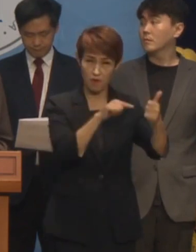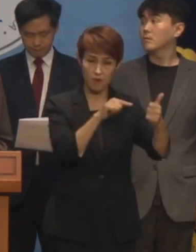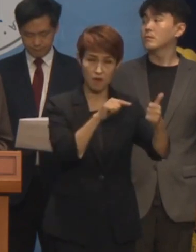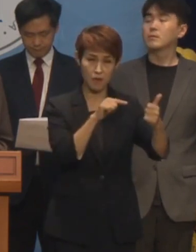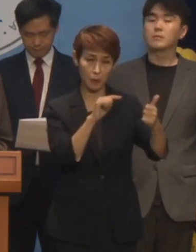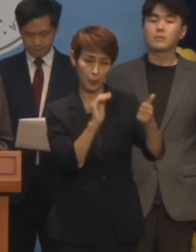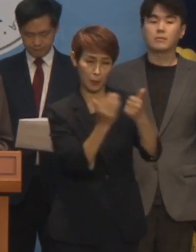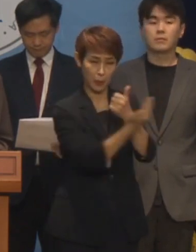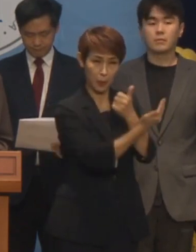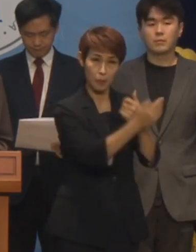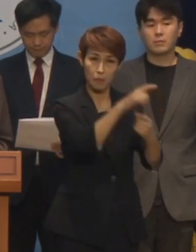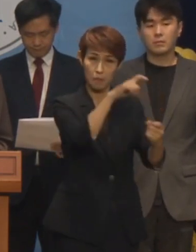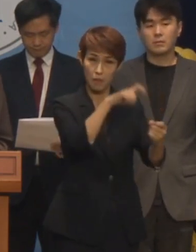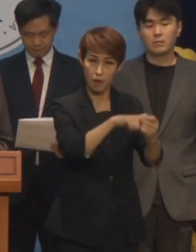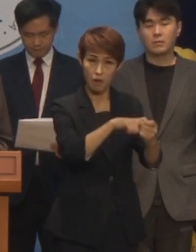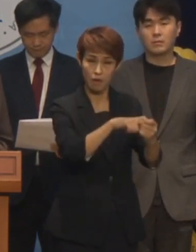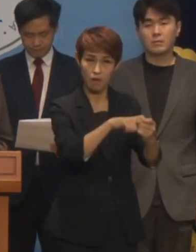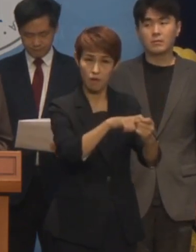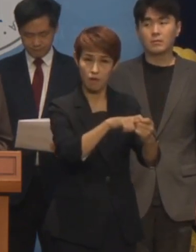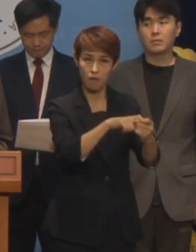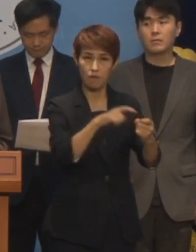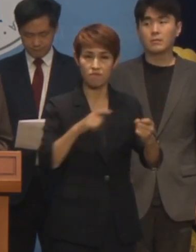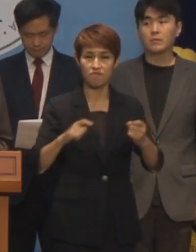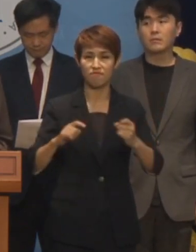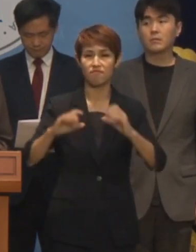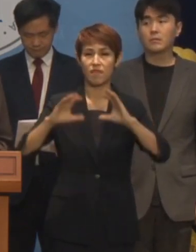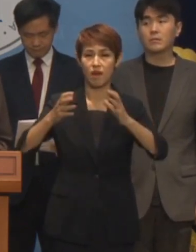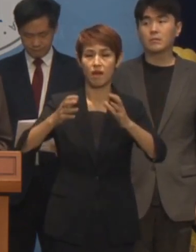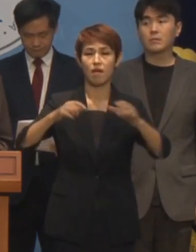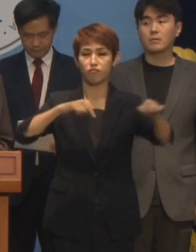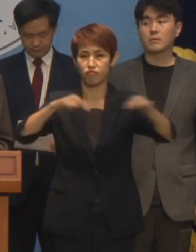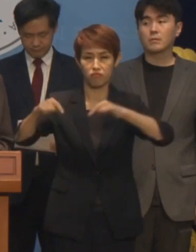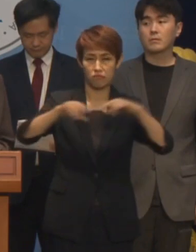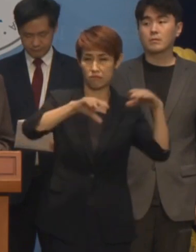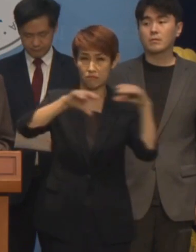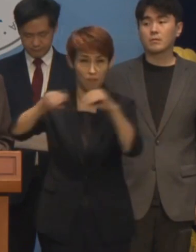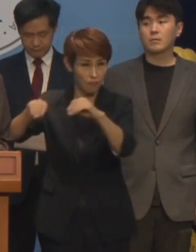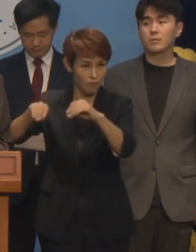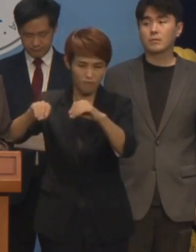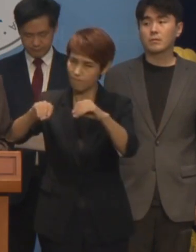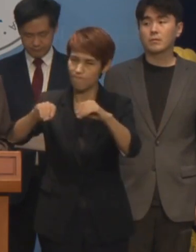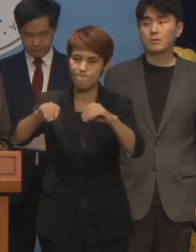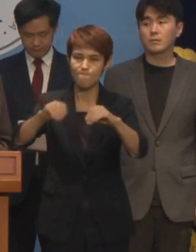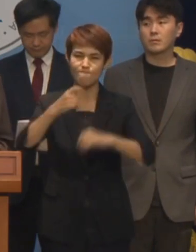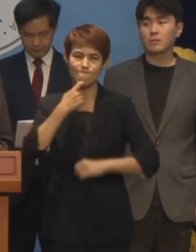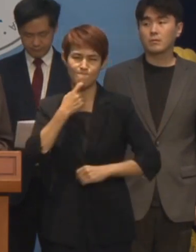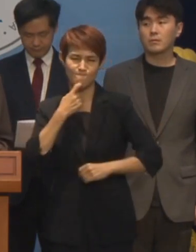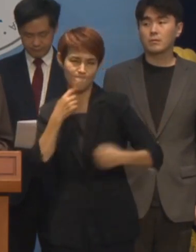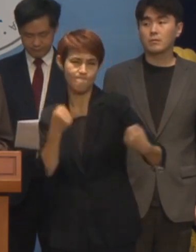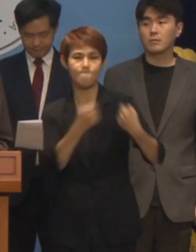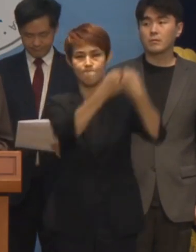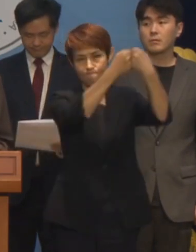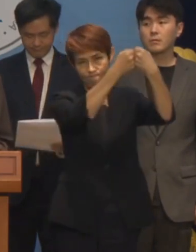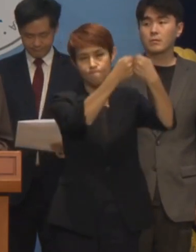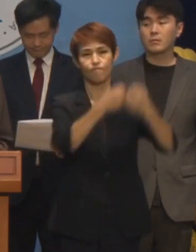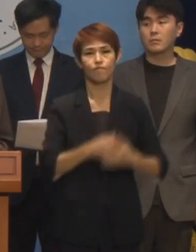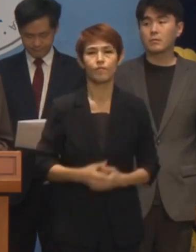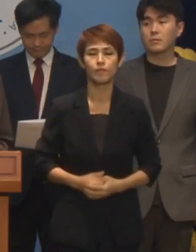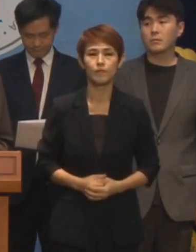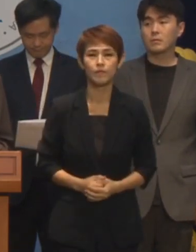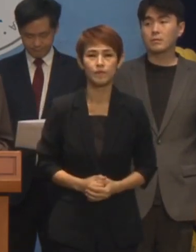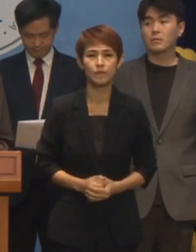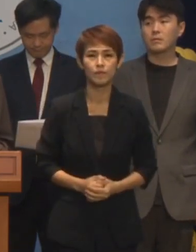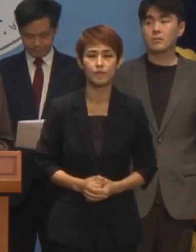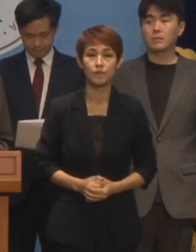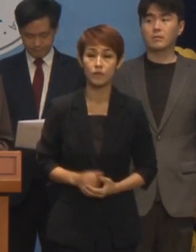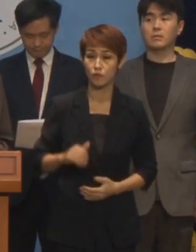위한 모든 헌정 중단 시도에 끝까지 맞서 싸운다. 하나,